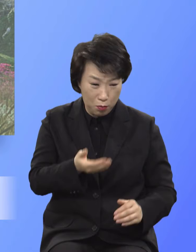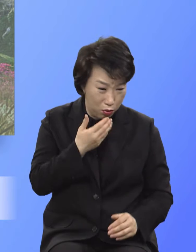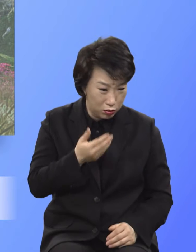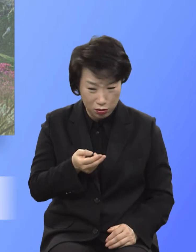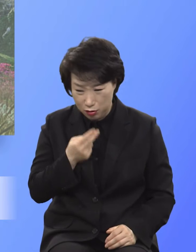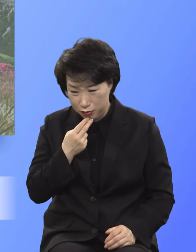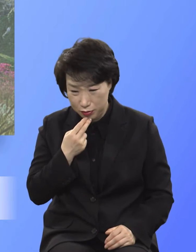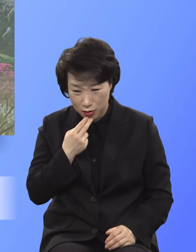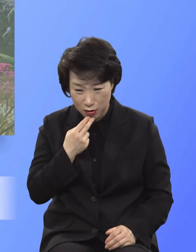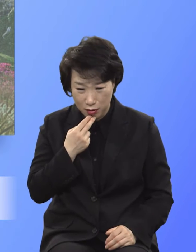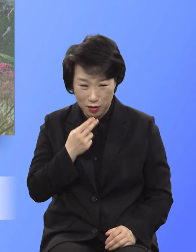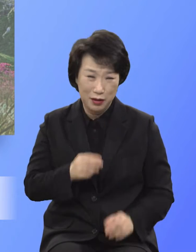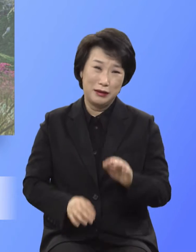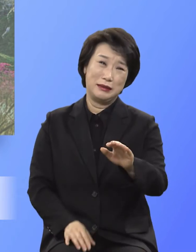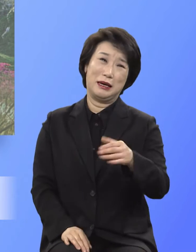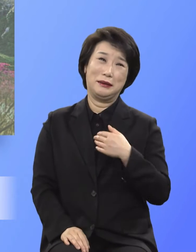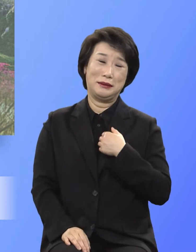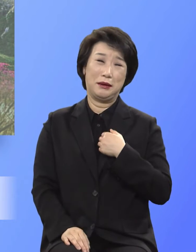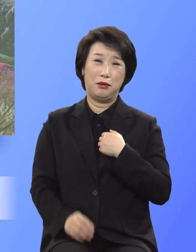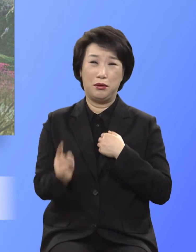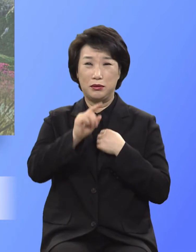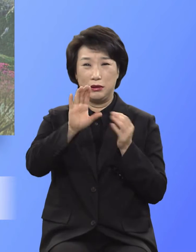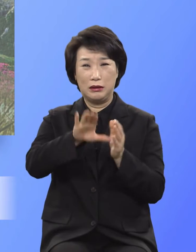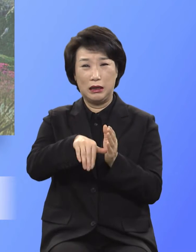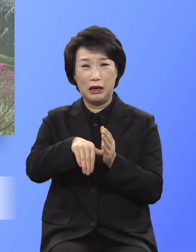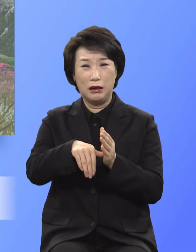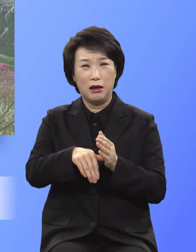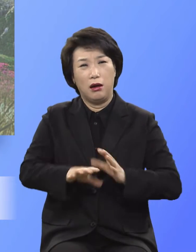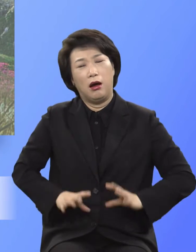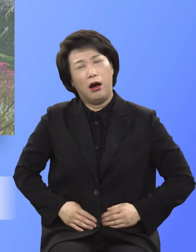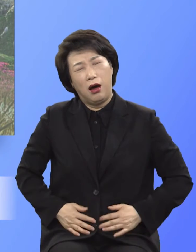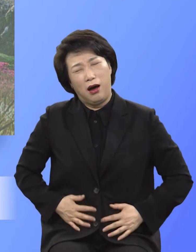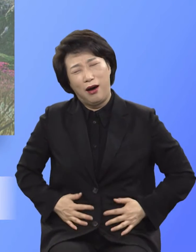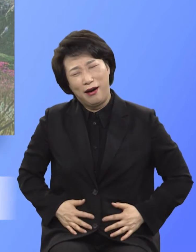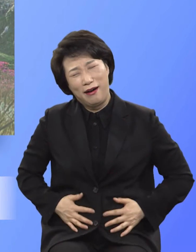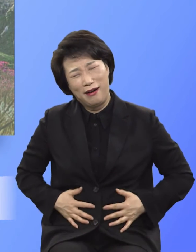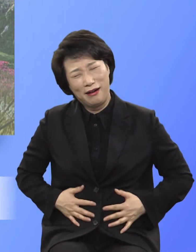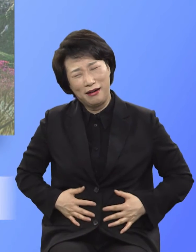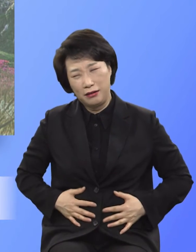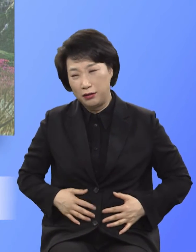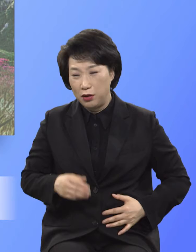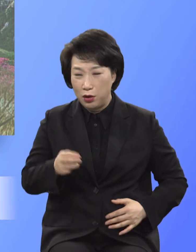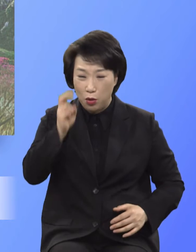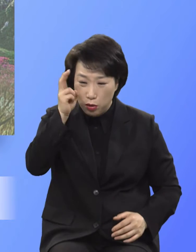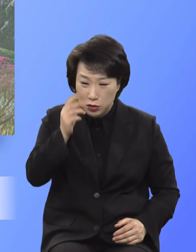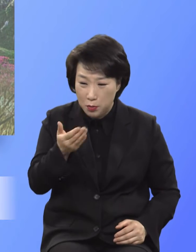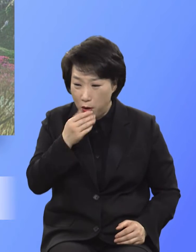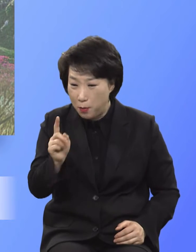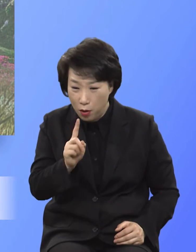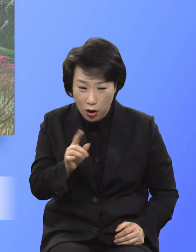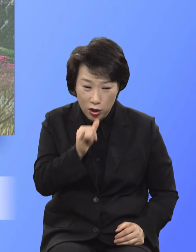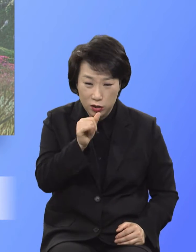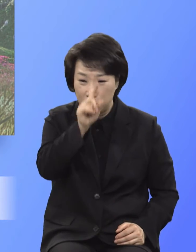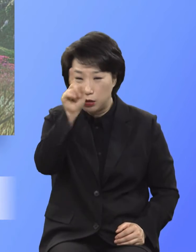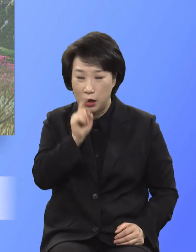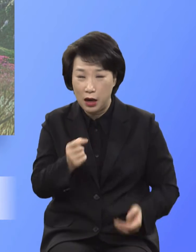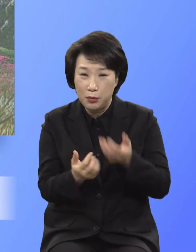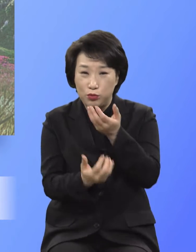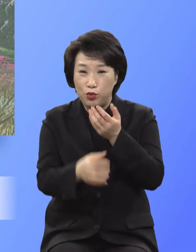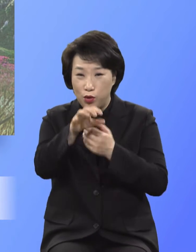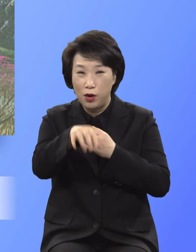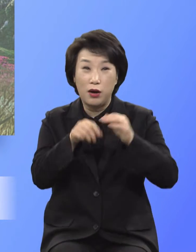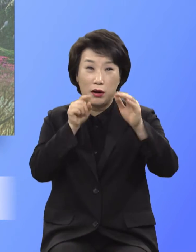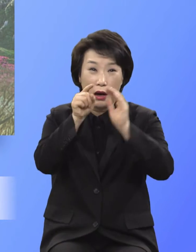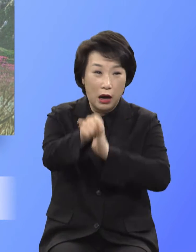없어. 그저 어떤 때는 너무 배가 고파서 혹시 먹을 것이 뭐 있나고 부엌에